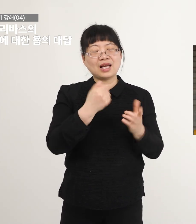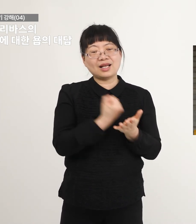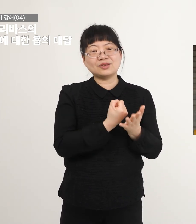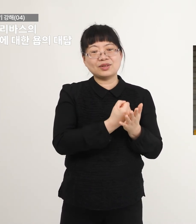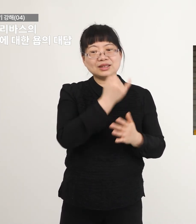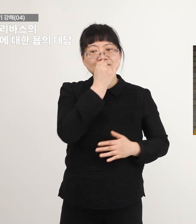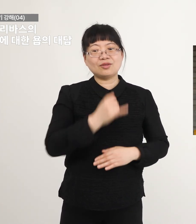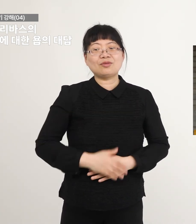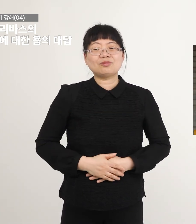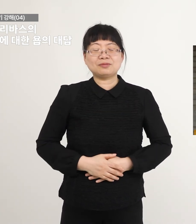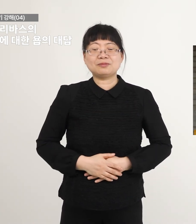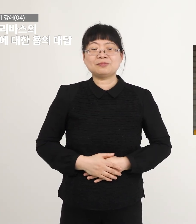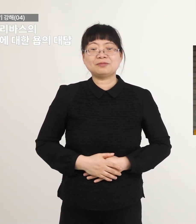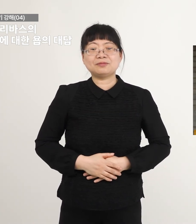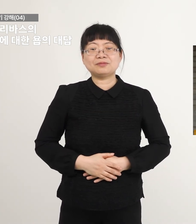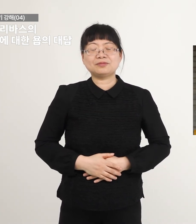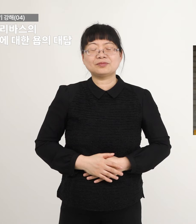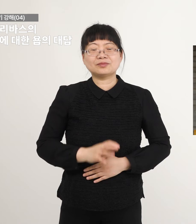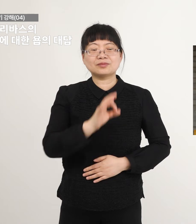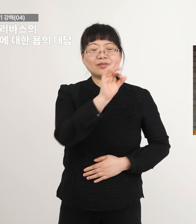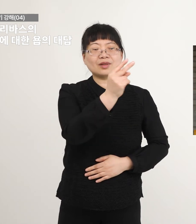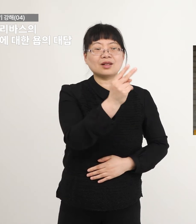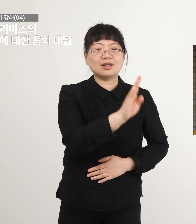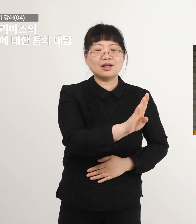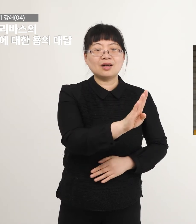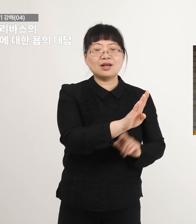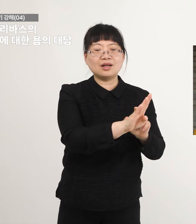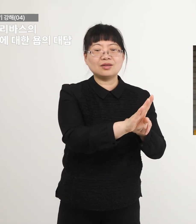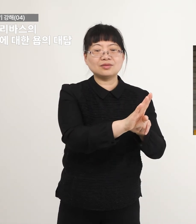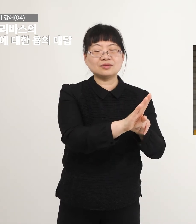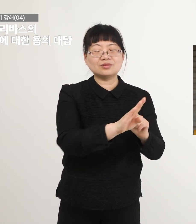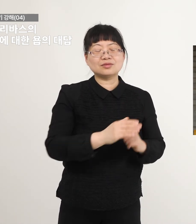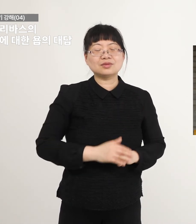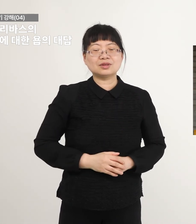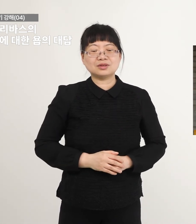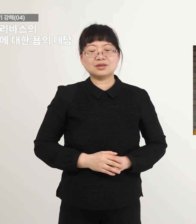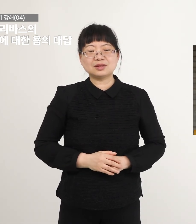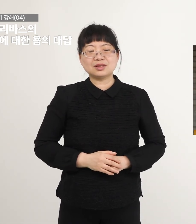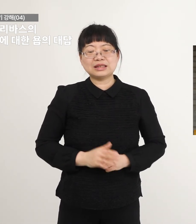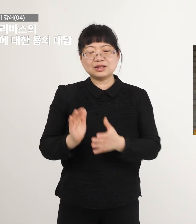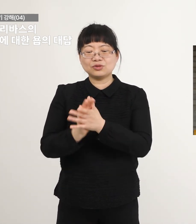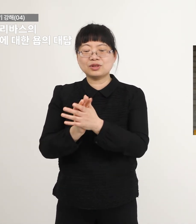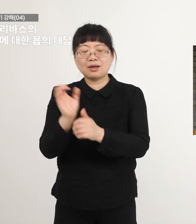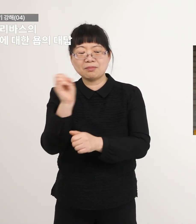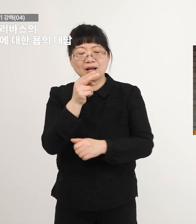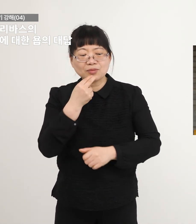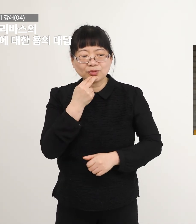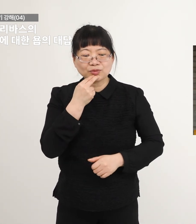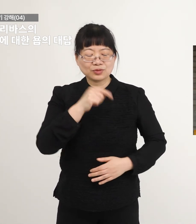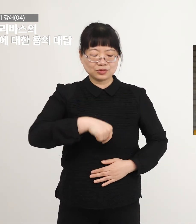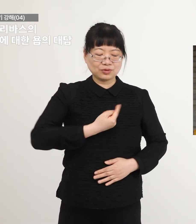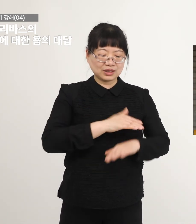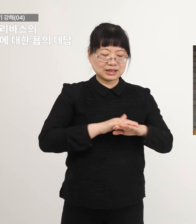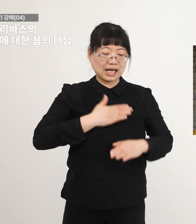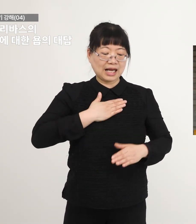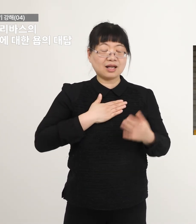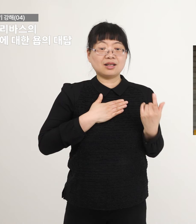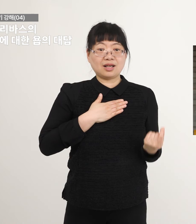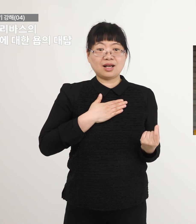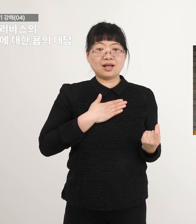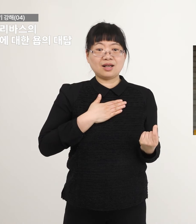그거 말 안 해도 욥이 더 잘 알고 있을 거 아니에요? 그 얘기를 하는 겁니다. 그래서